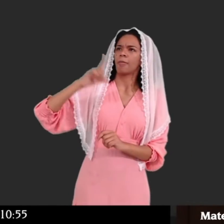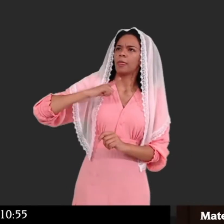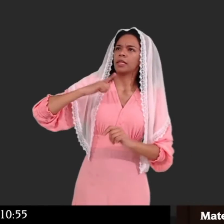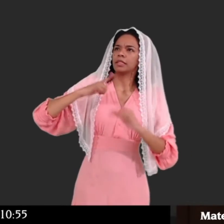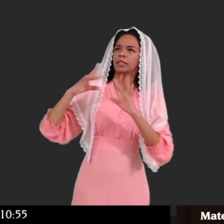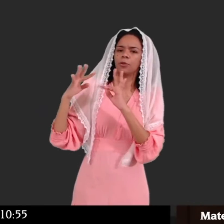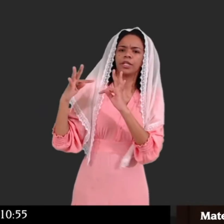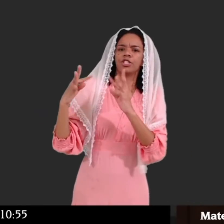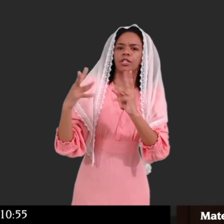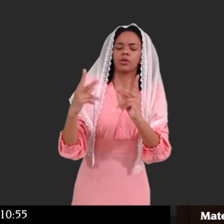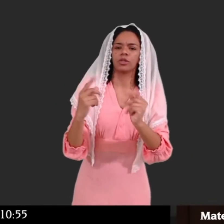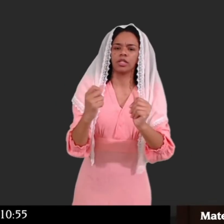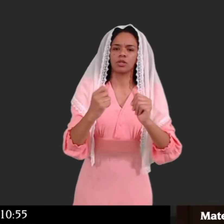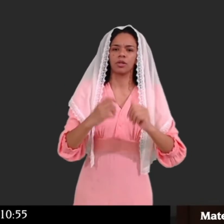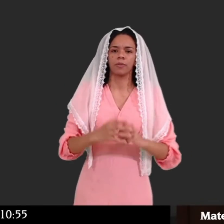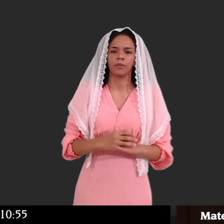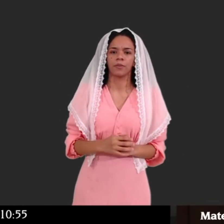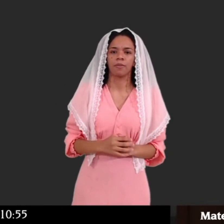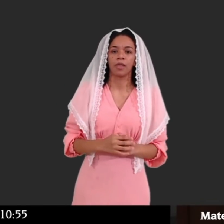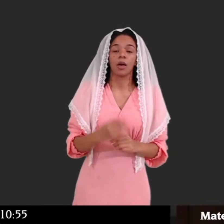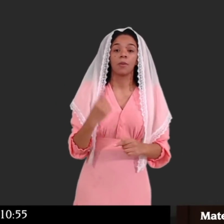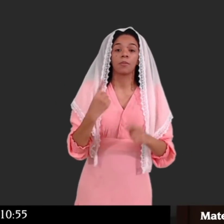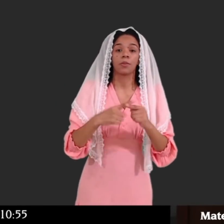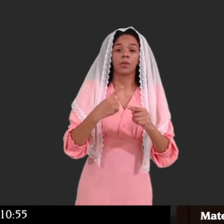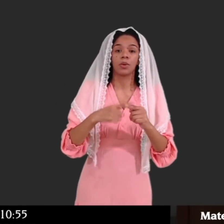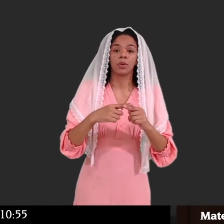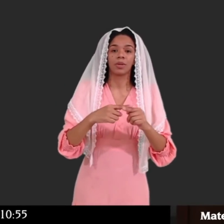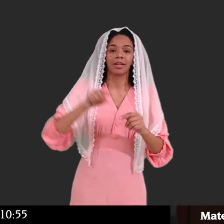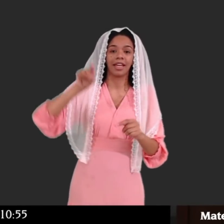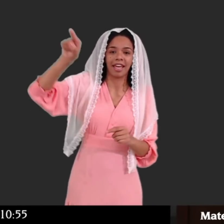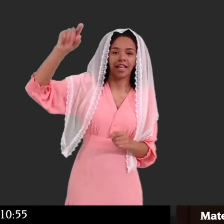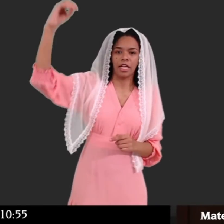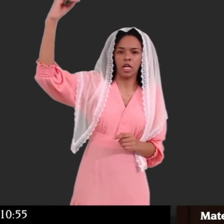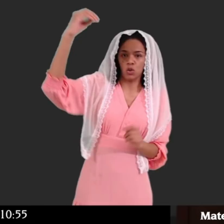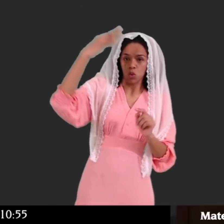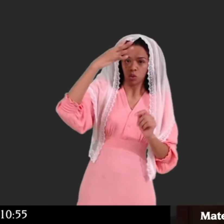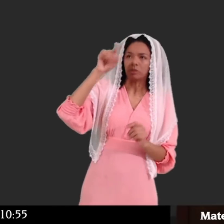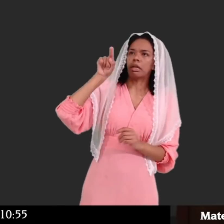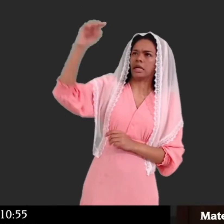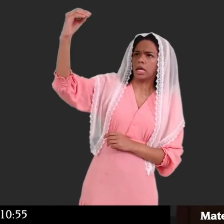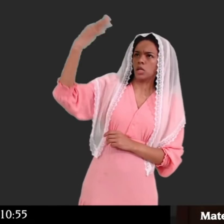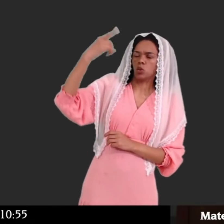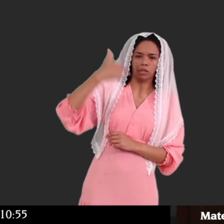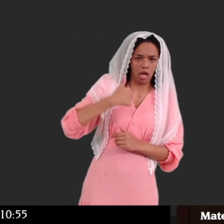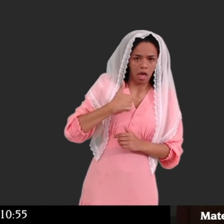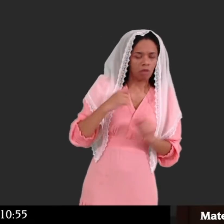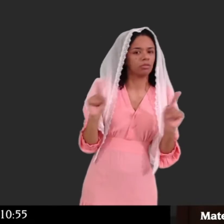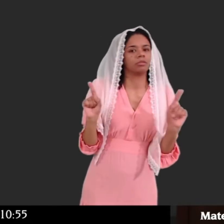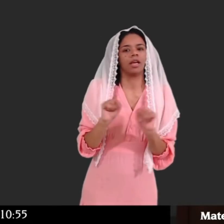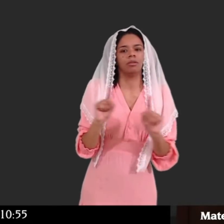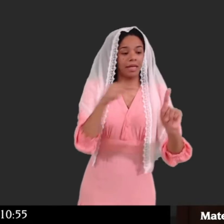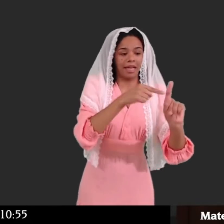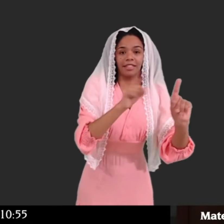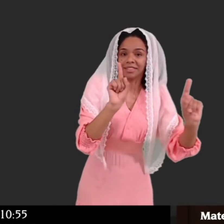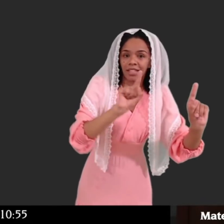não é meu, eu sou apenas alguém que aponta para a luz, que a luz está lá, não está em mim. Queridos, olha,